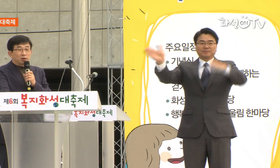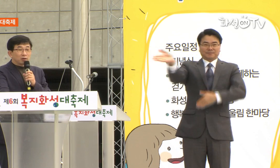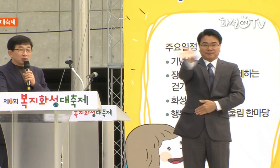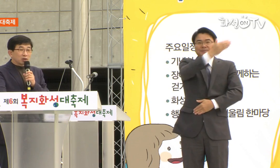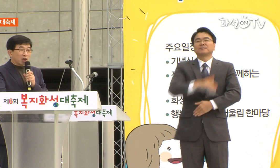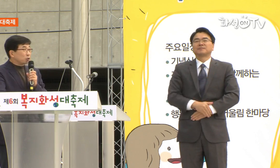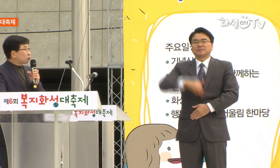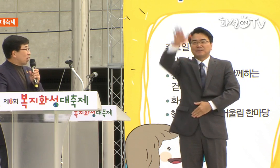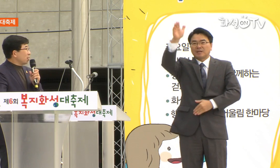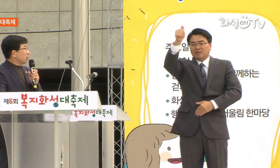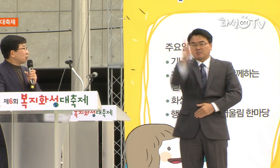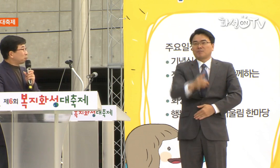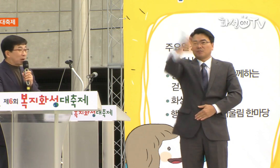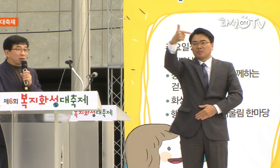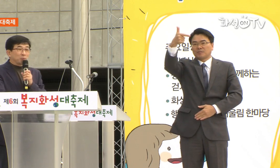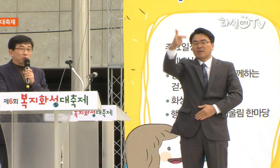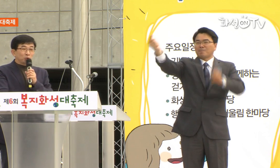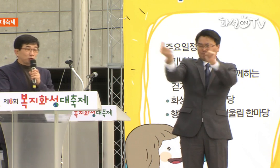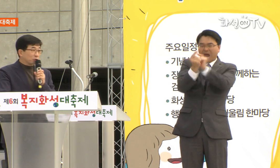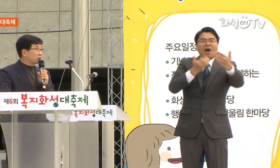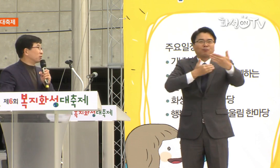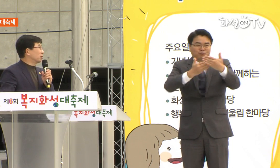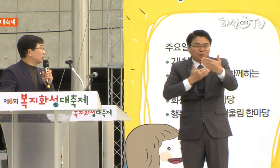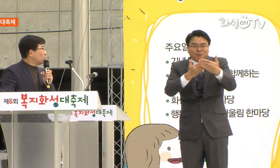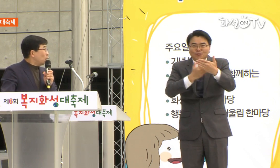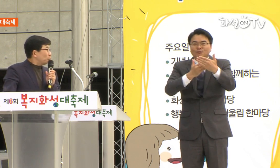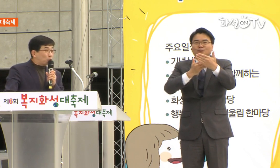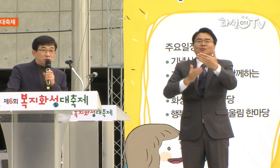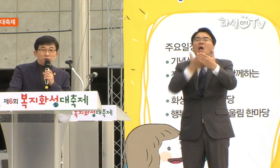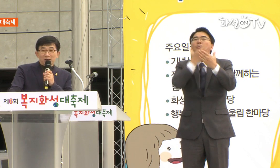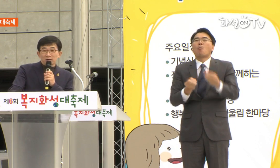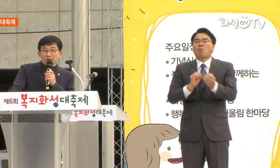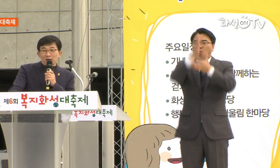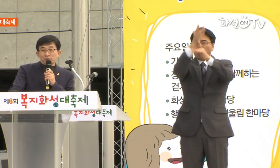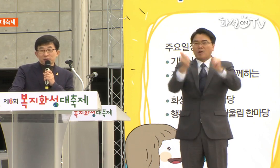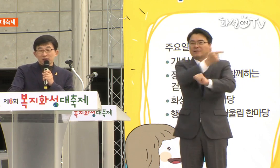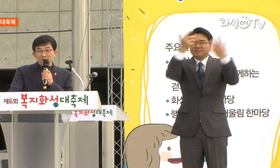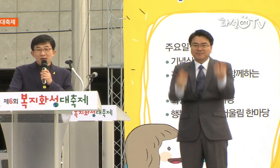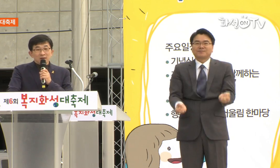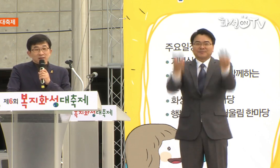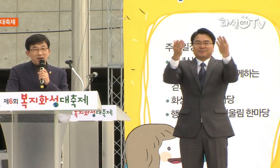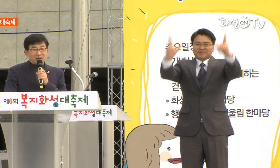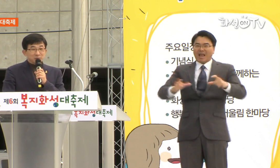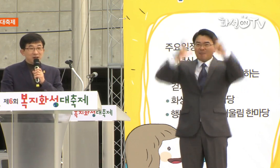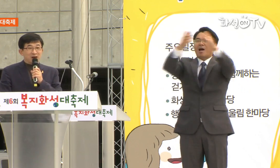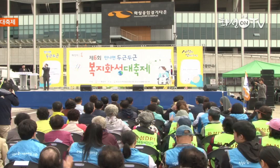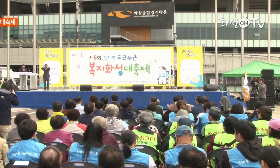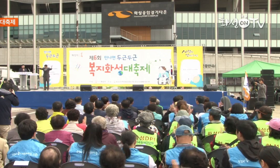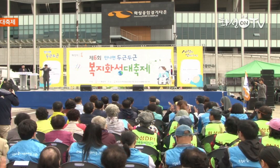지금으로부터 제6회 만나면 두근두근 복지화성 대축제를